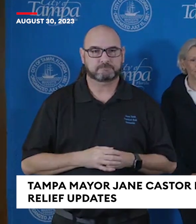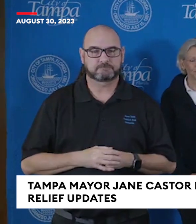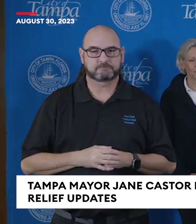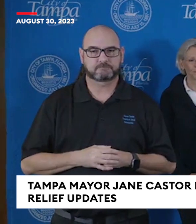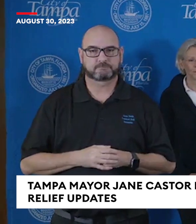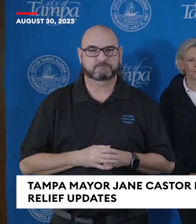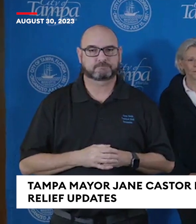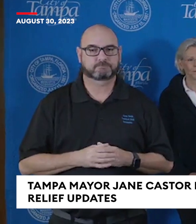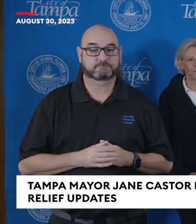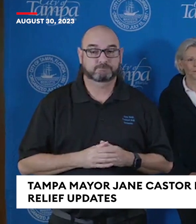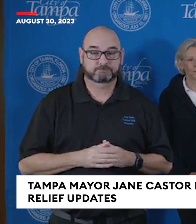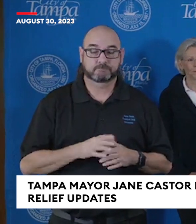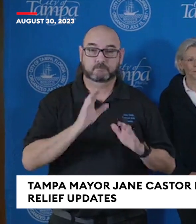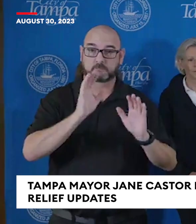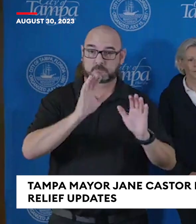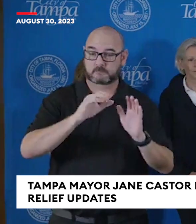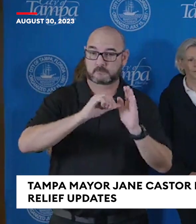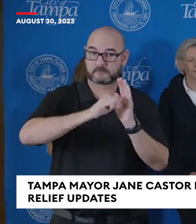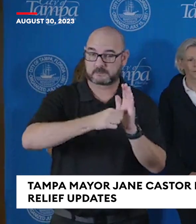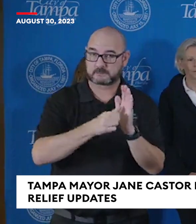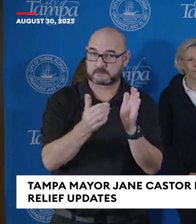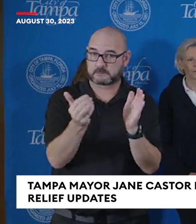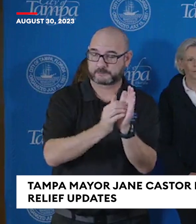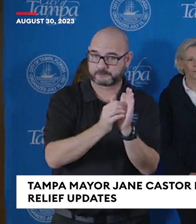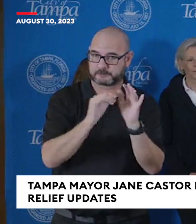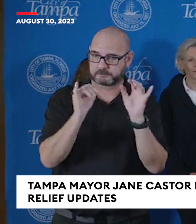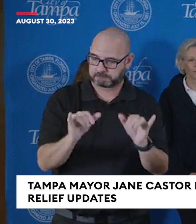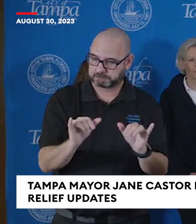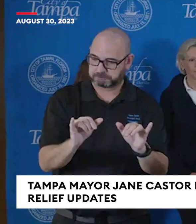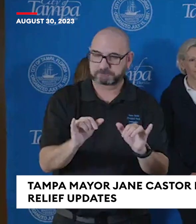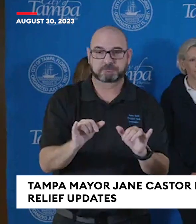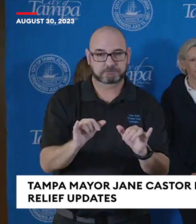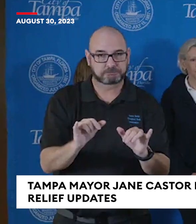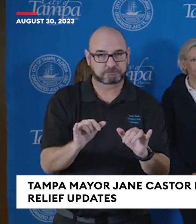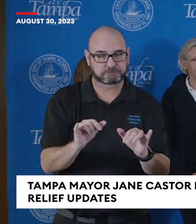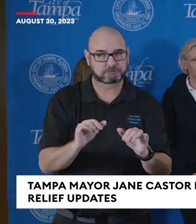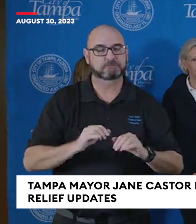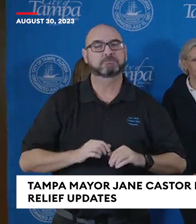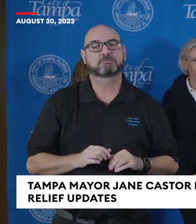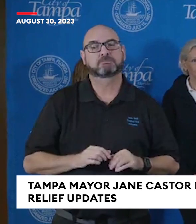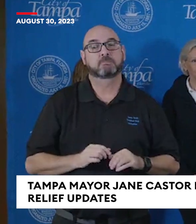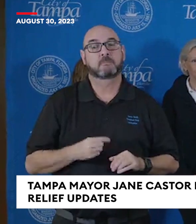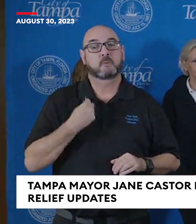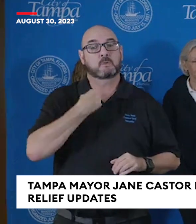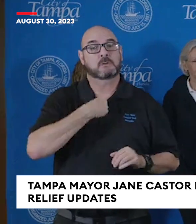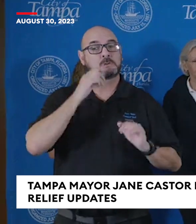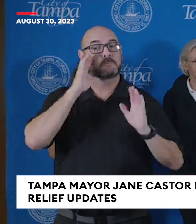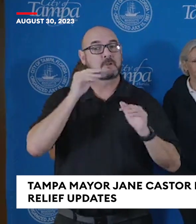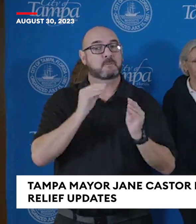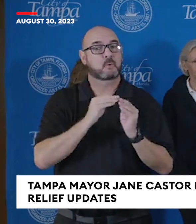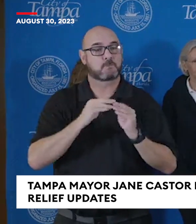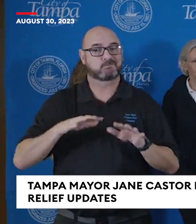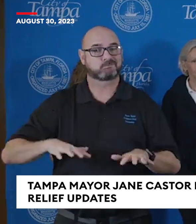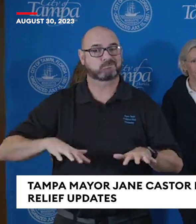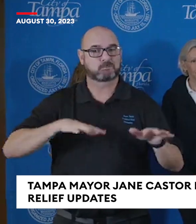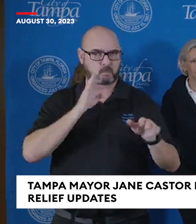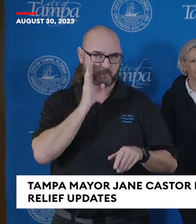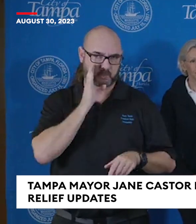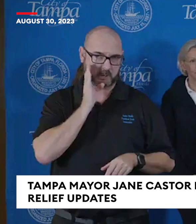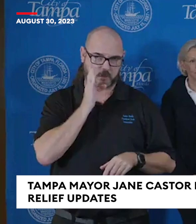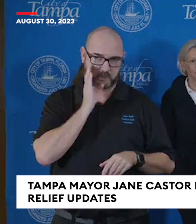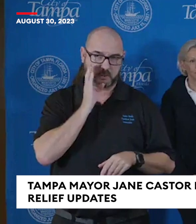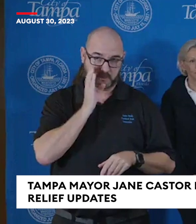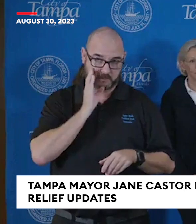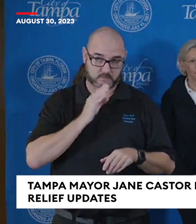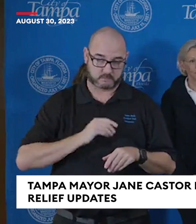Just to reiterate some of the information that the mayor has put out, of course, we are expecting some flooding. And since earlier